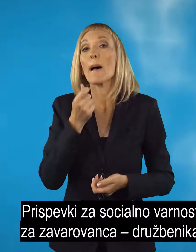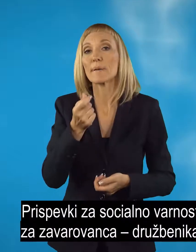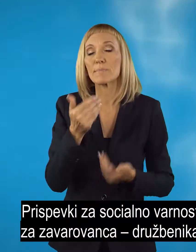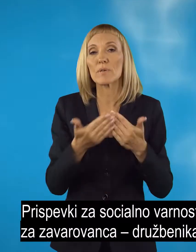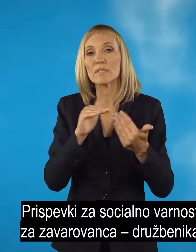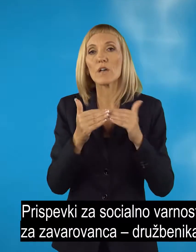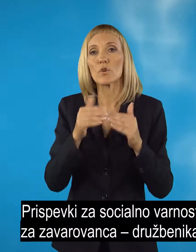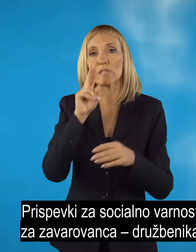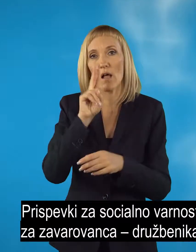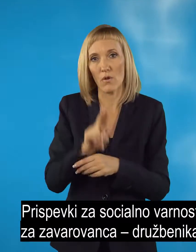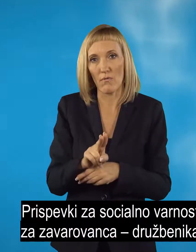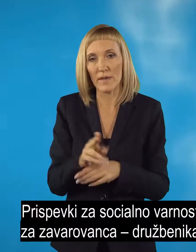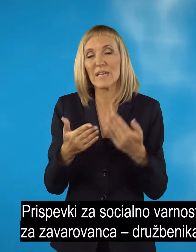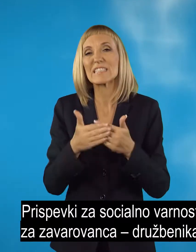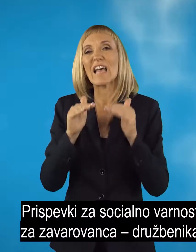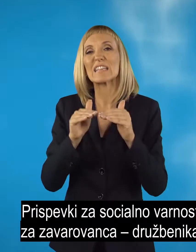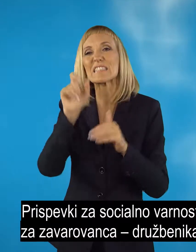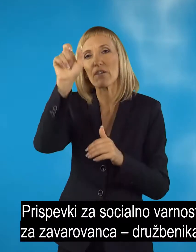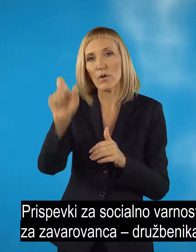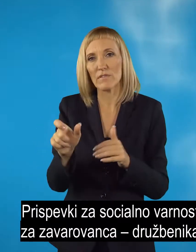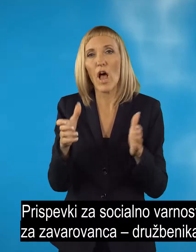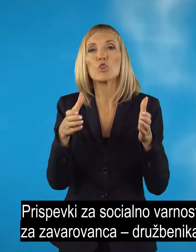Prispevki za socialno varnost za zavarovanca družbenika.